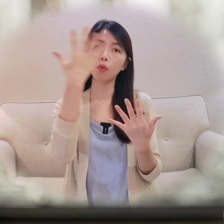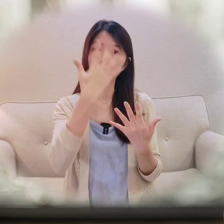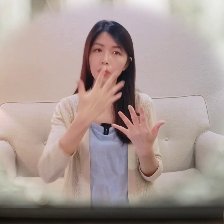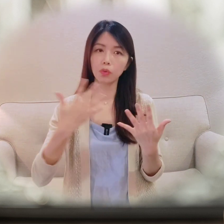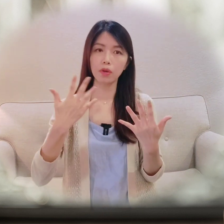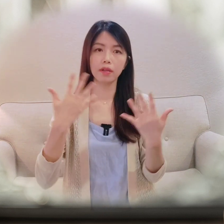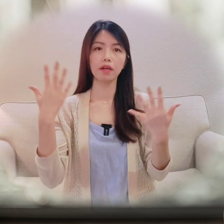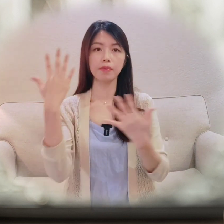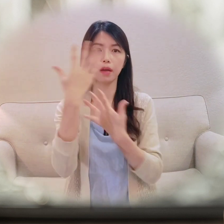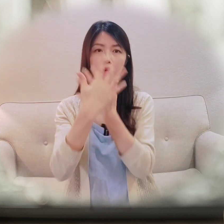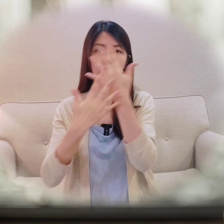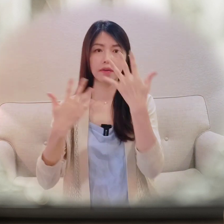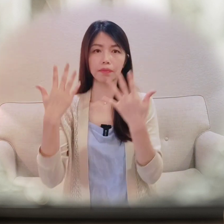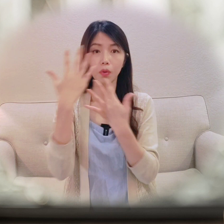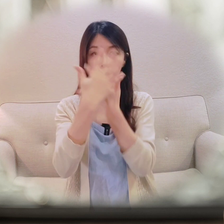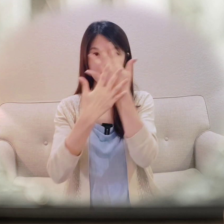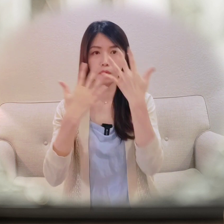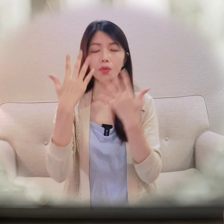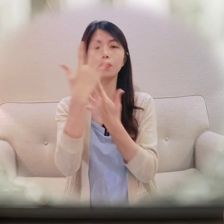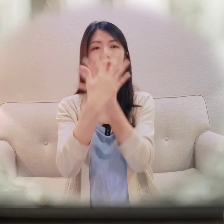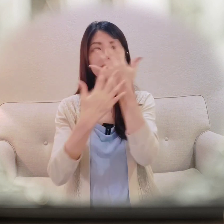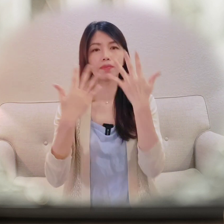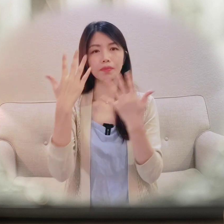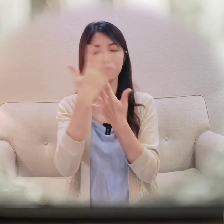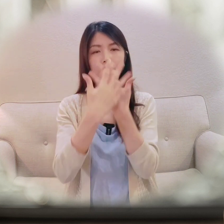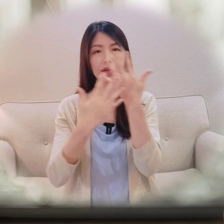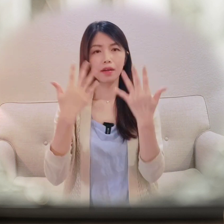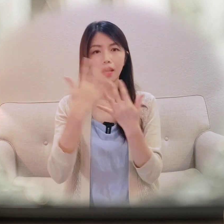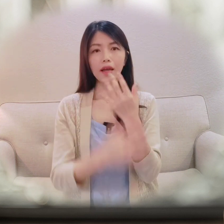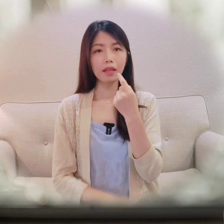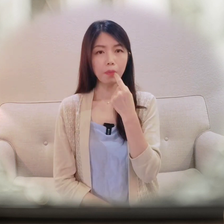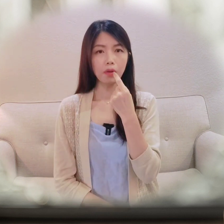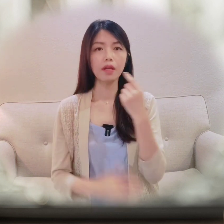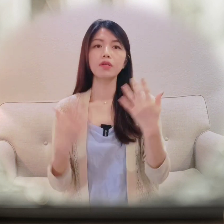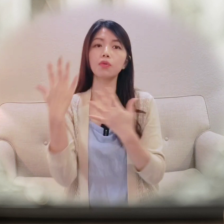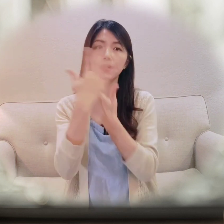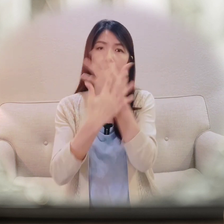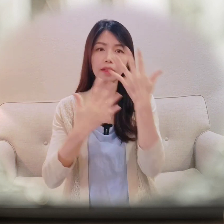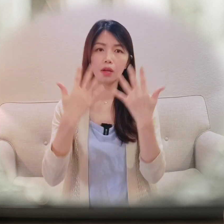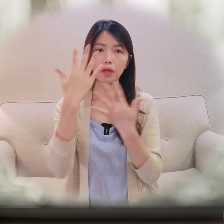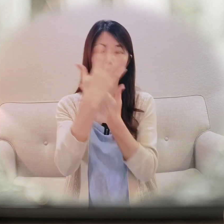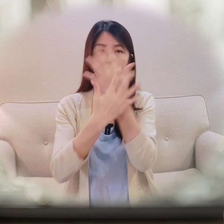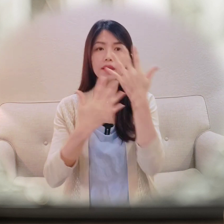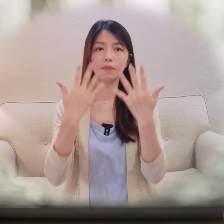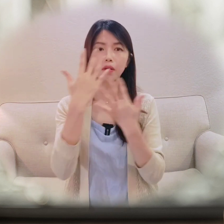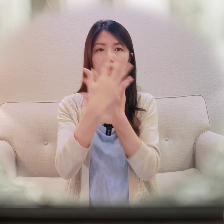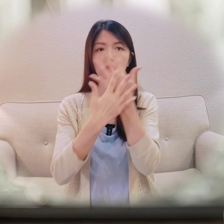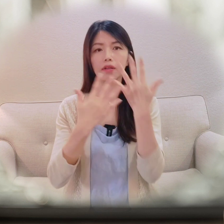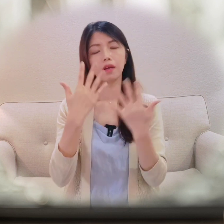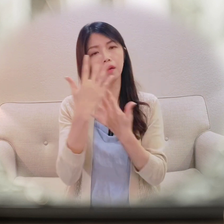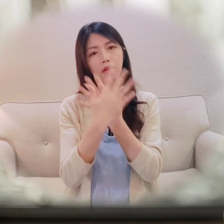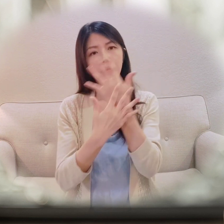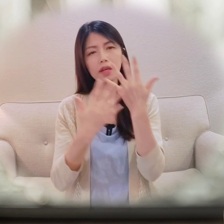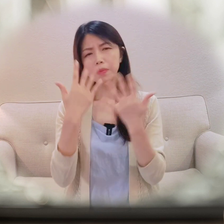이것도 오른쪽으로 돌린다 생각하시면 돼요. 오른쪽으로 하얗다 표현 안 하시고 이 상태로만 하시면